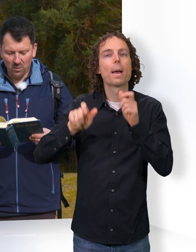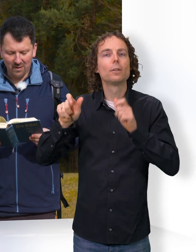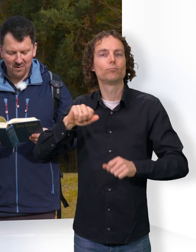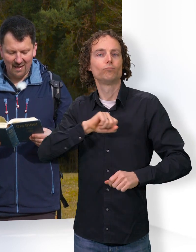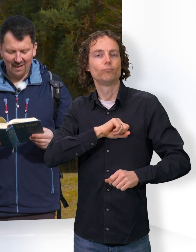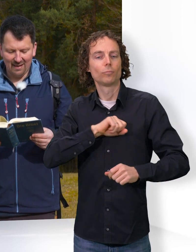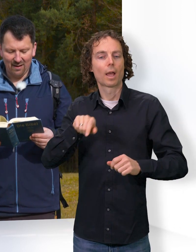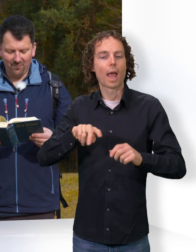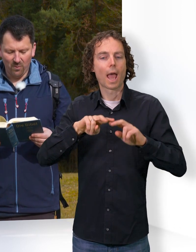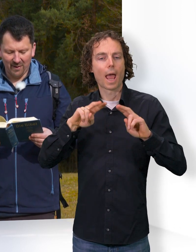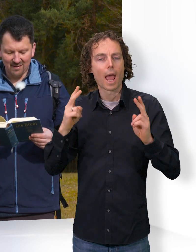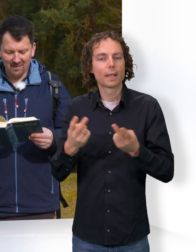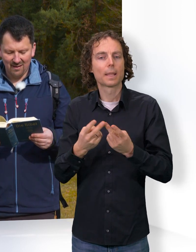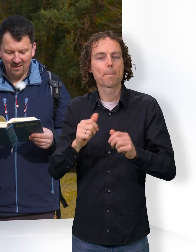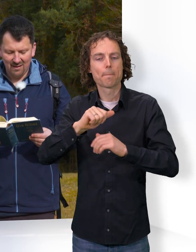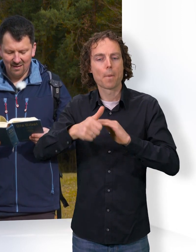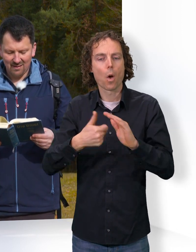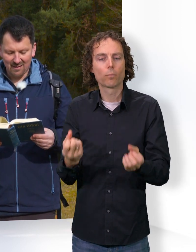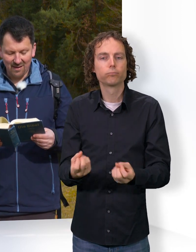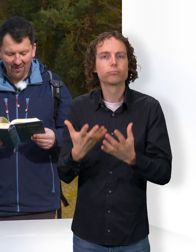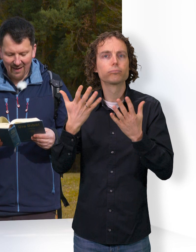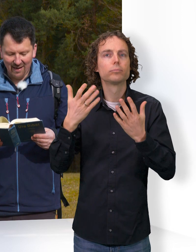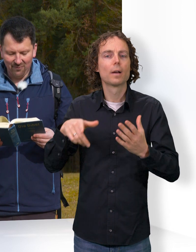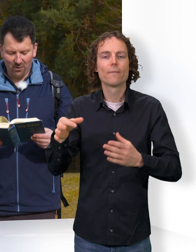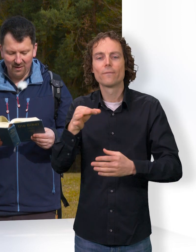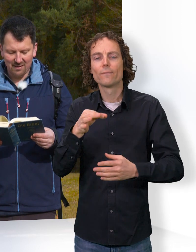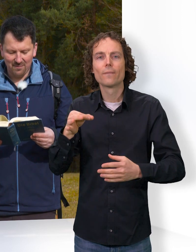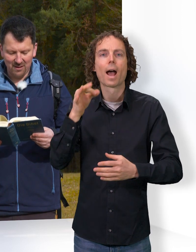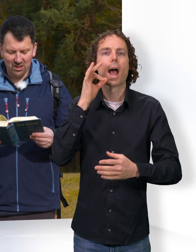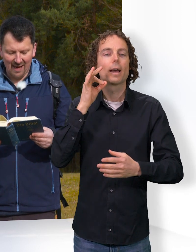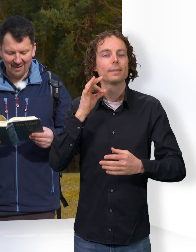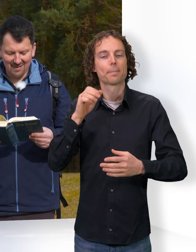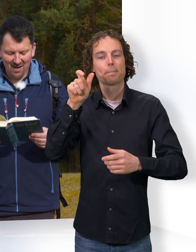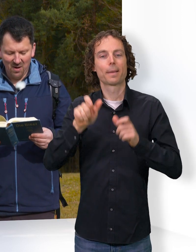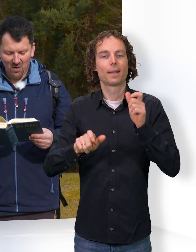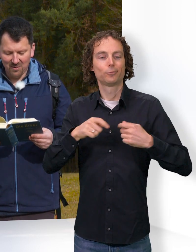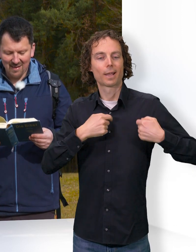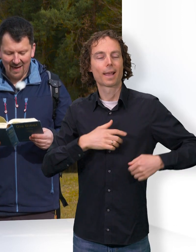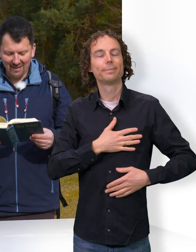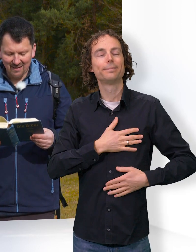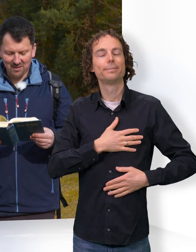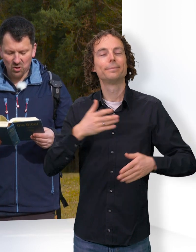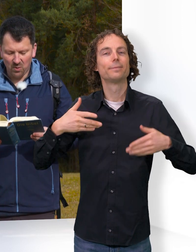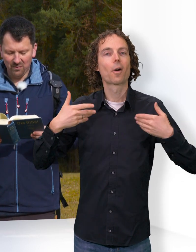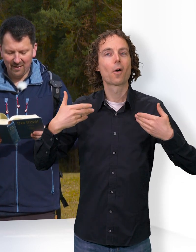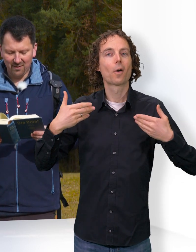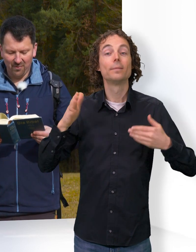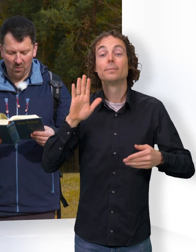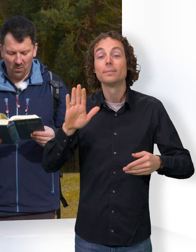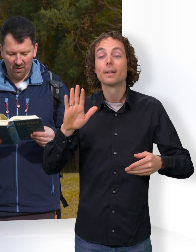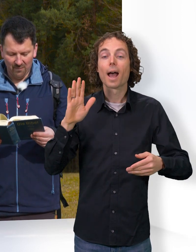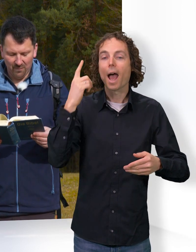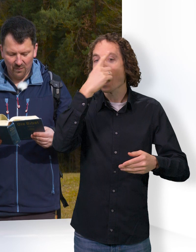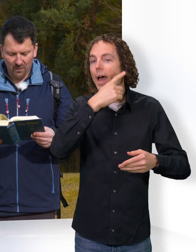du Brot aus der Erde hervorbringst, dass der Wein erfreue des Menschen Herz und sein Antlitz schön werde